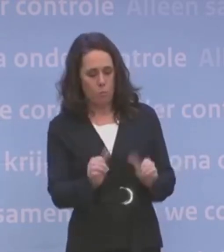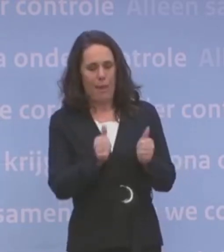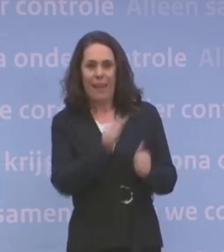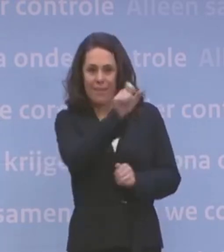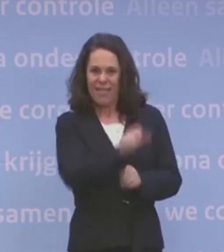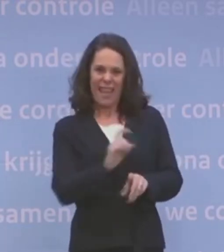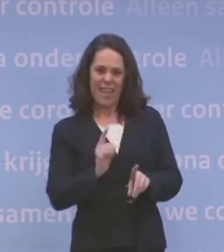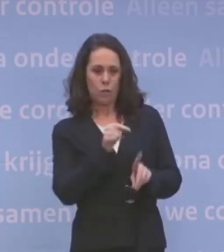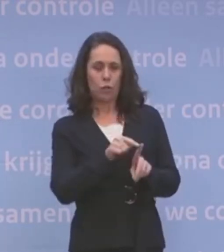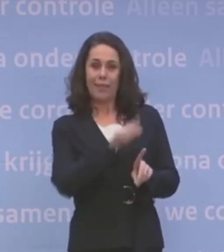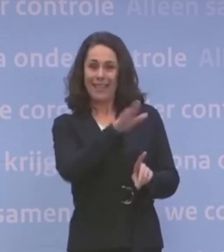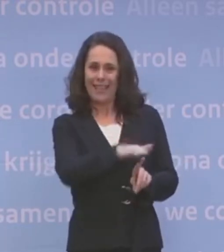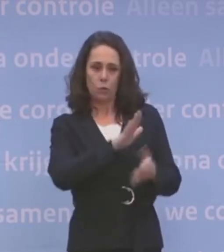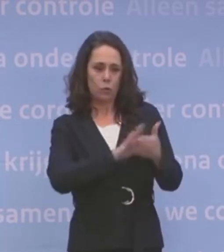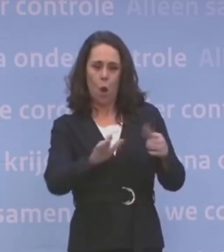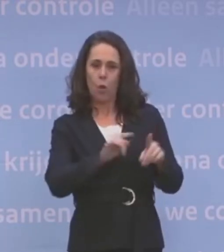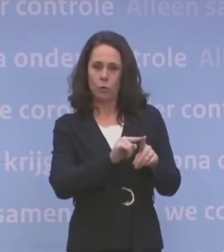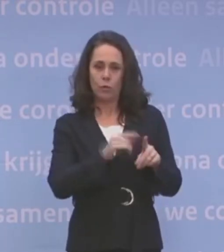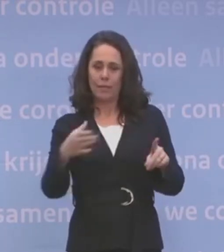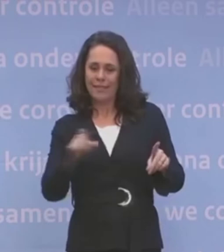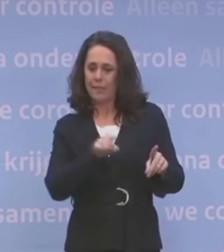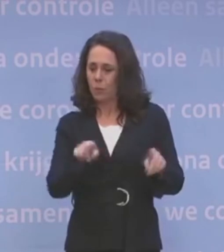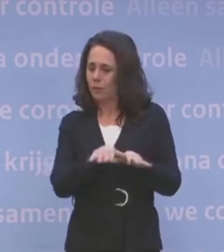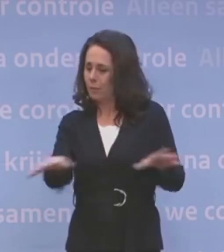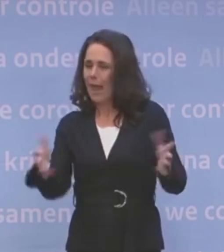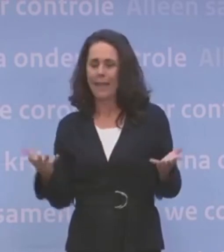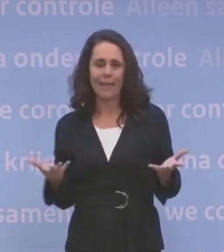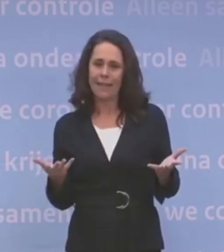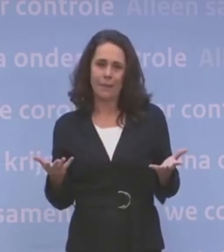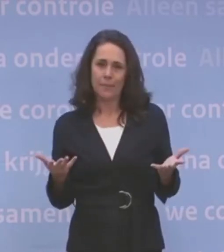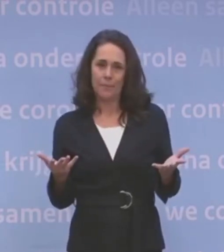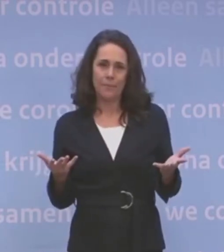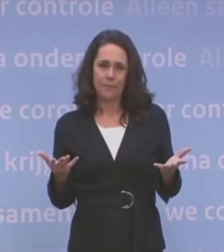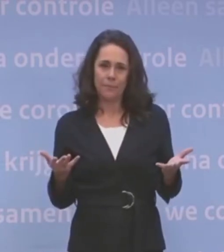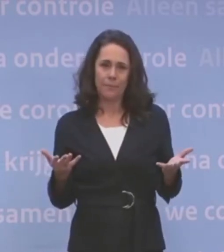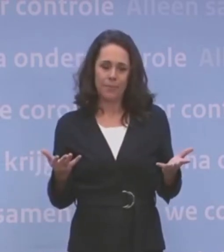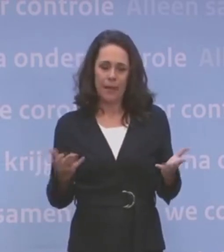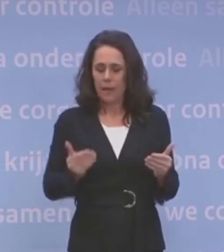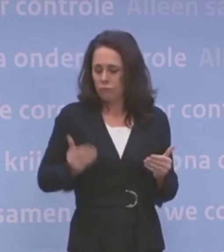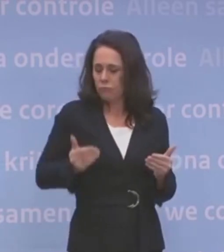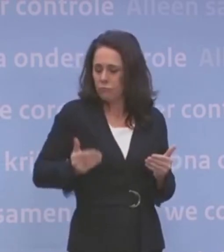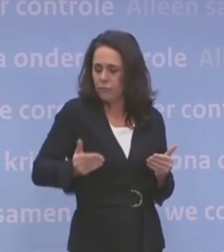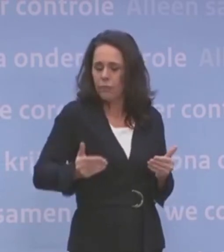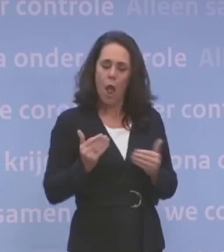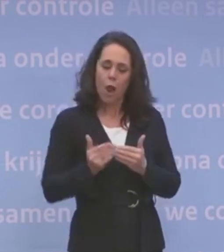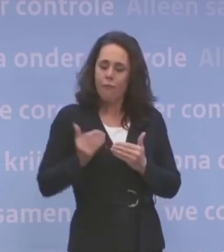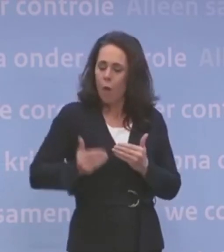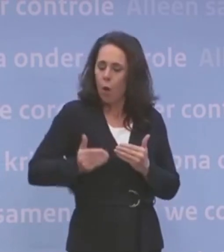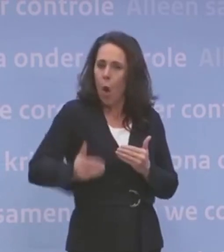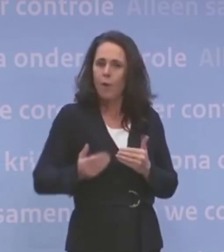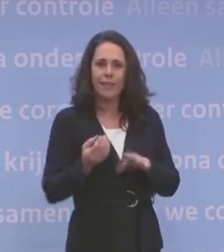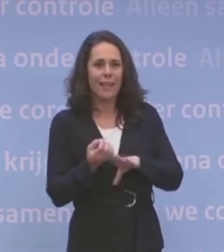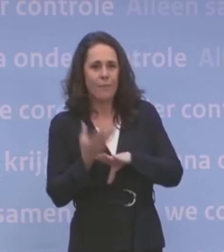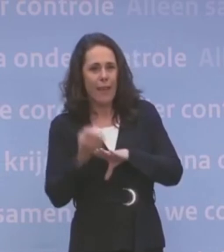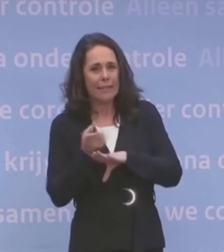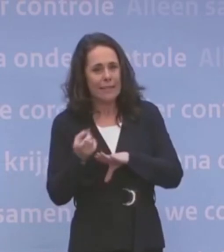woorden, het eerste geval in het gezin, wat dan leidt tot verspreiding in het gezin. En uit de sequentie, dus uit de volgorde van de infecties,